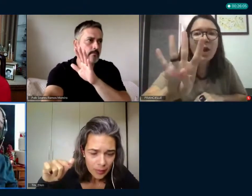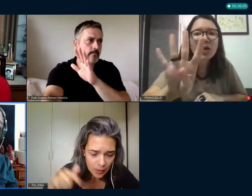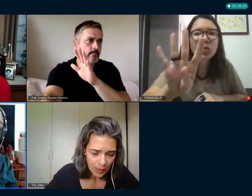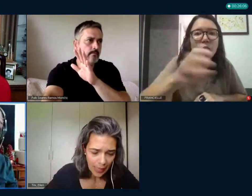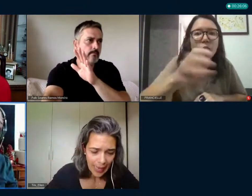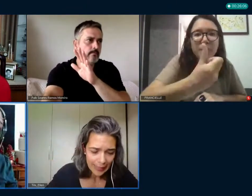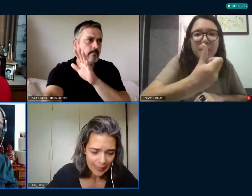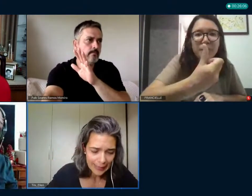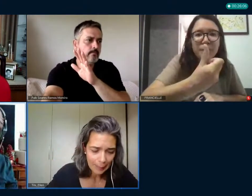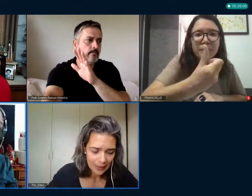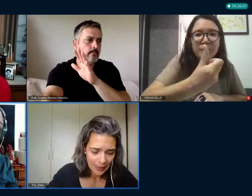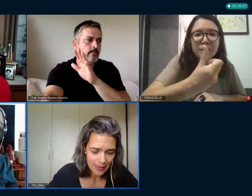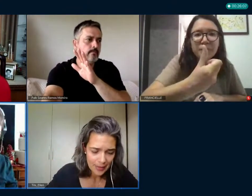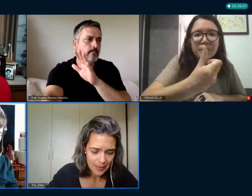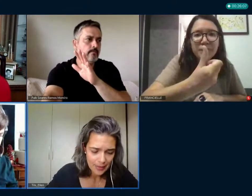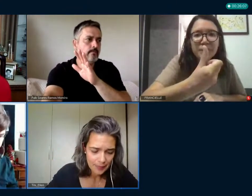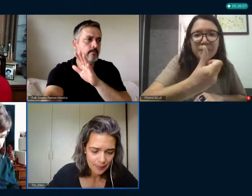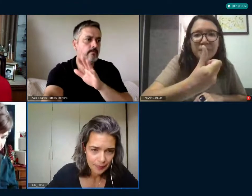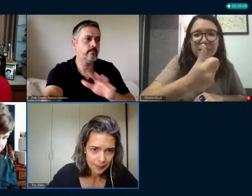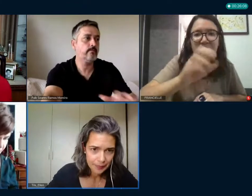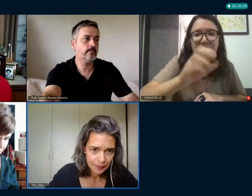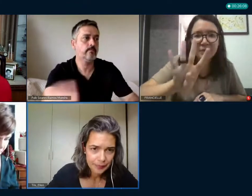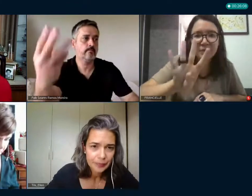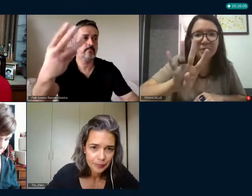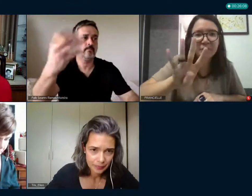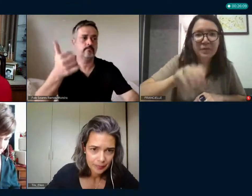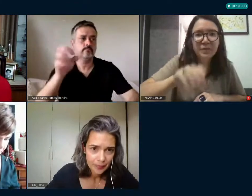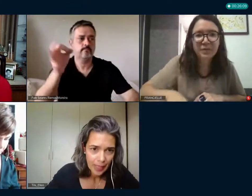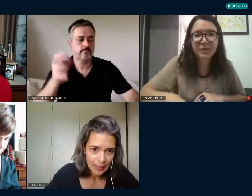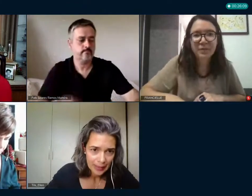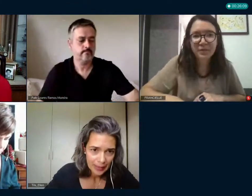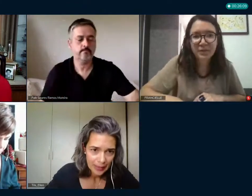Etapa 3. Ah, na etapa 3.